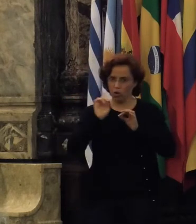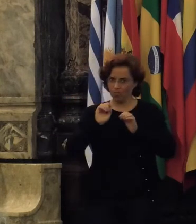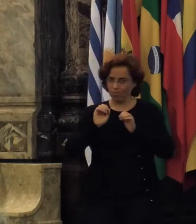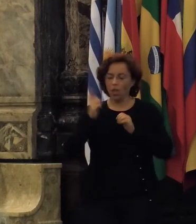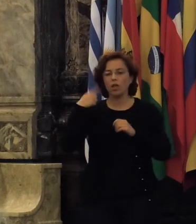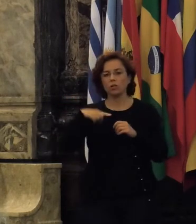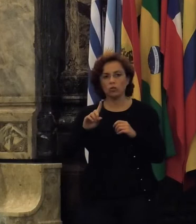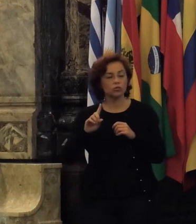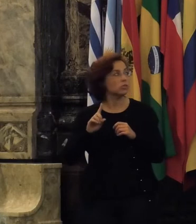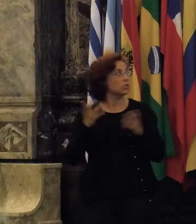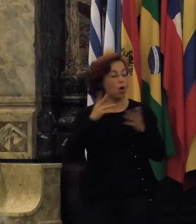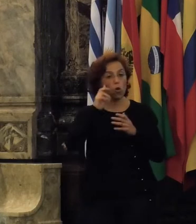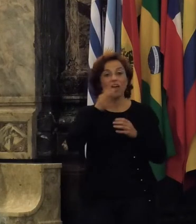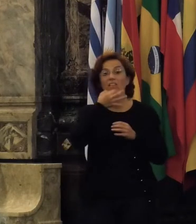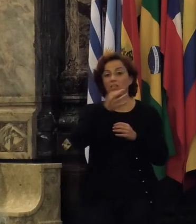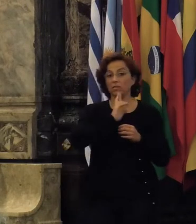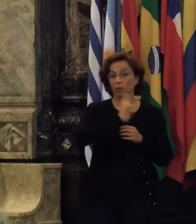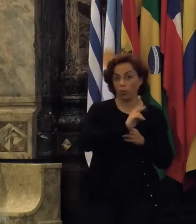Porque ahora fíjense lo que va a decir.